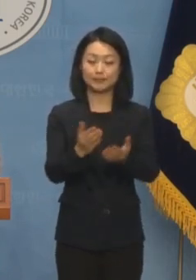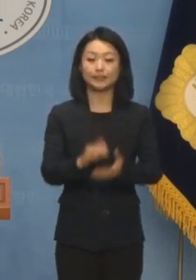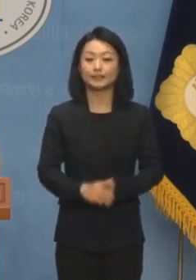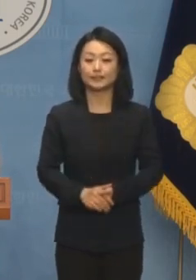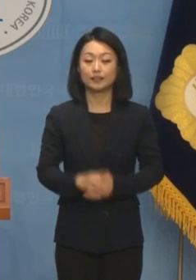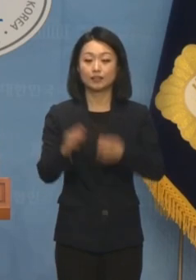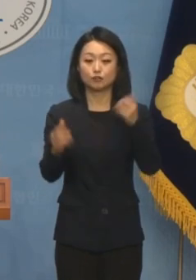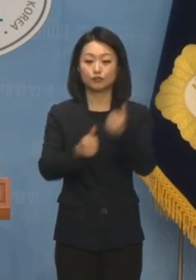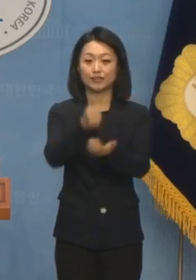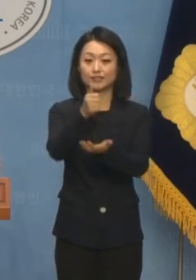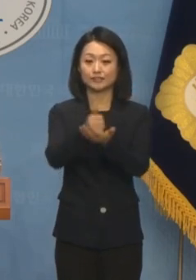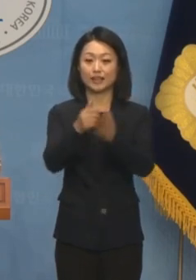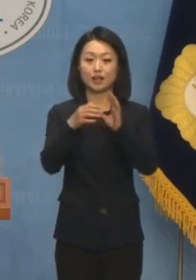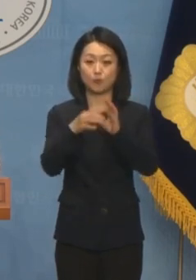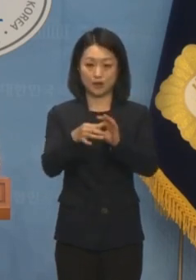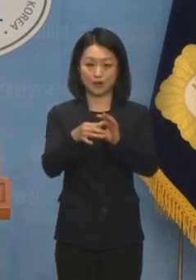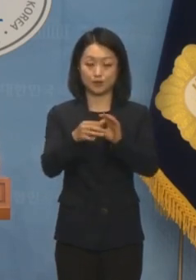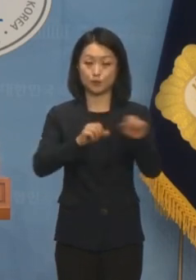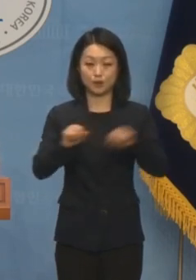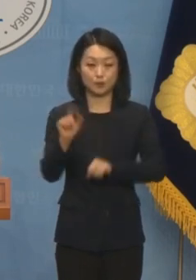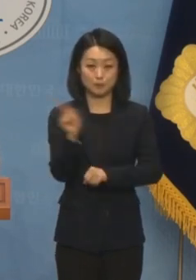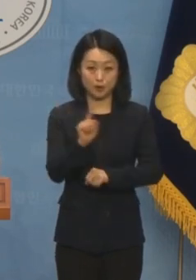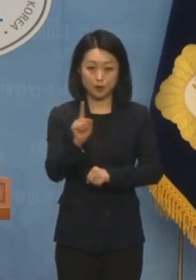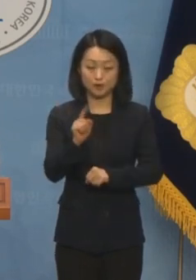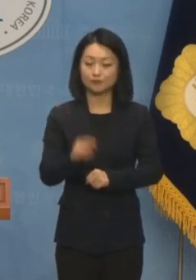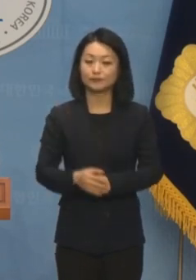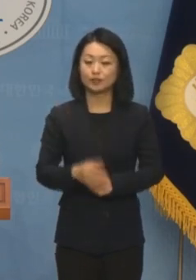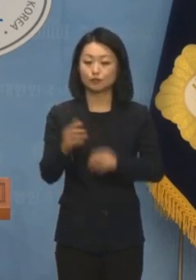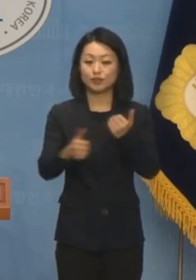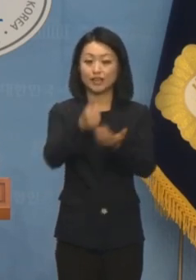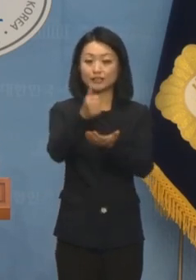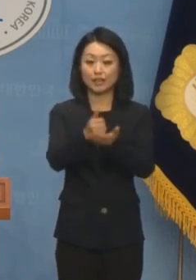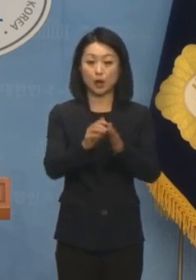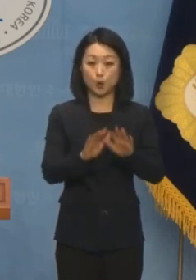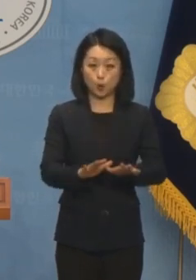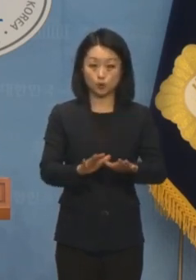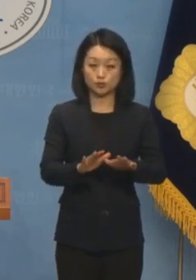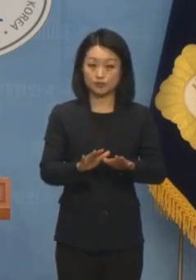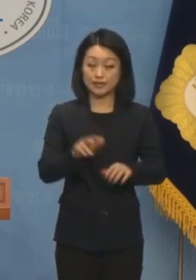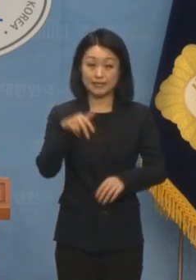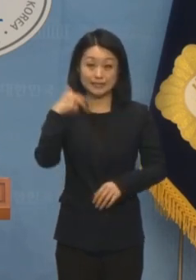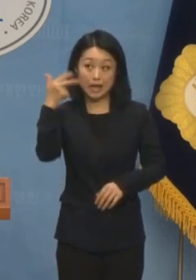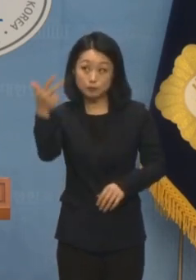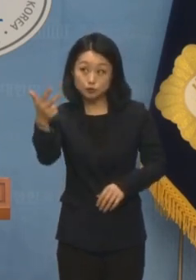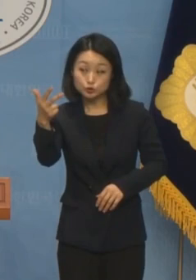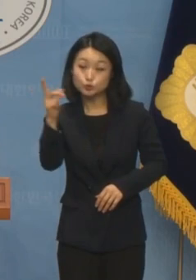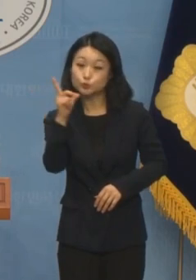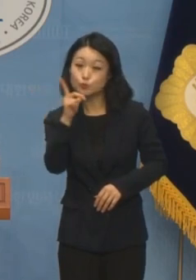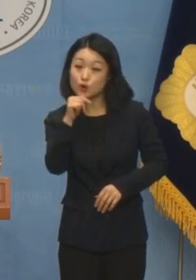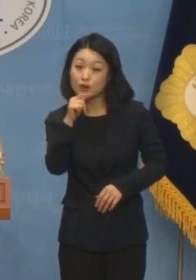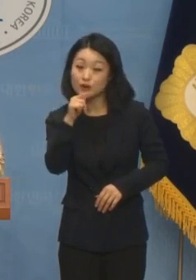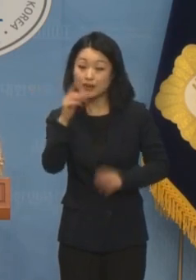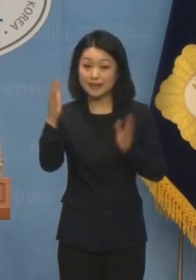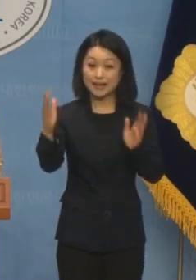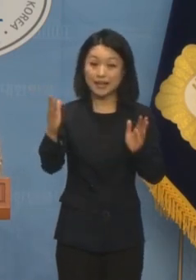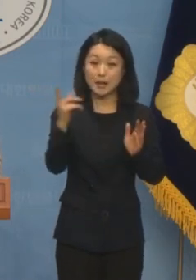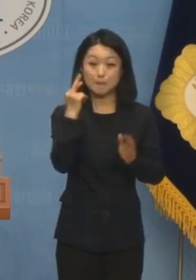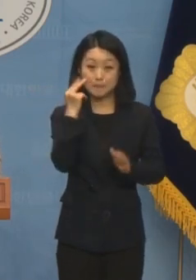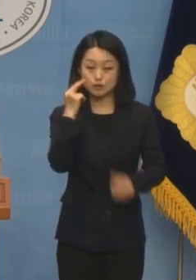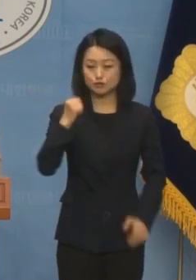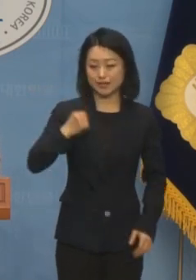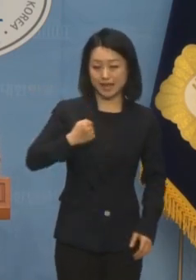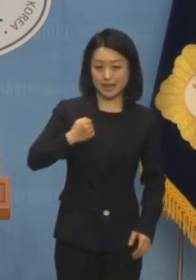먼저 의장단 일정입니다. 김진표 국회의장은 오늘부터 다음 주 월요일 4월 22일까지 미국과